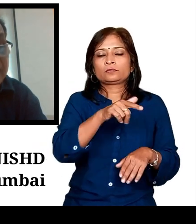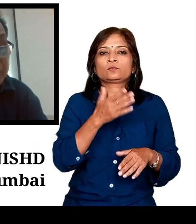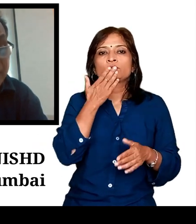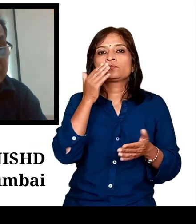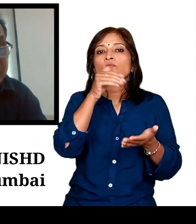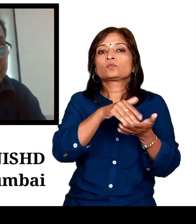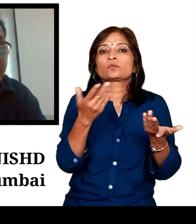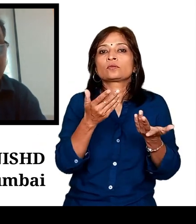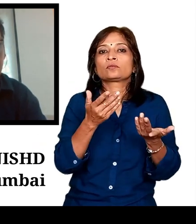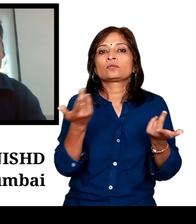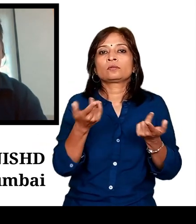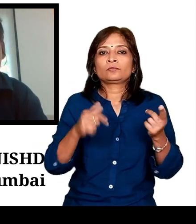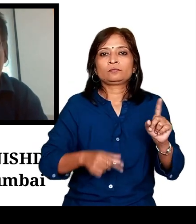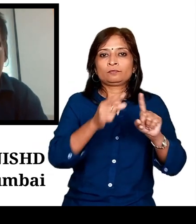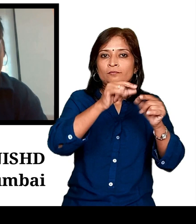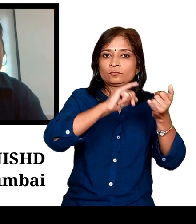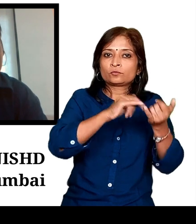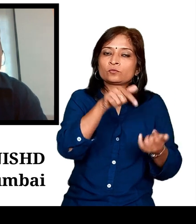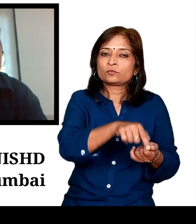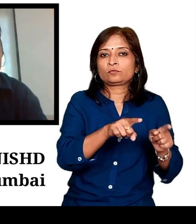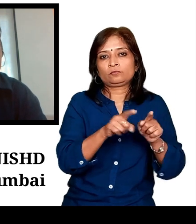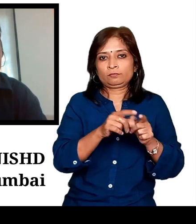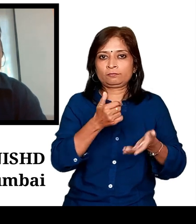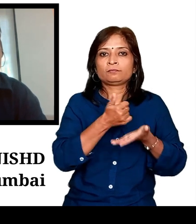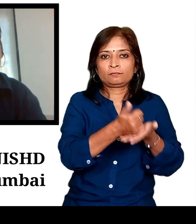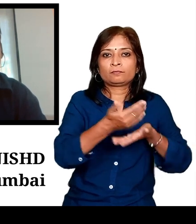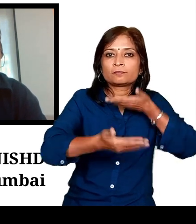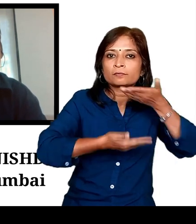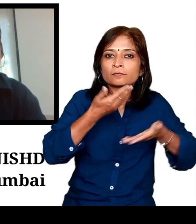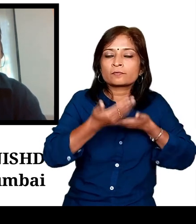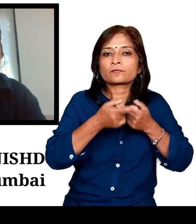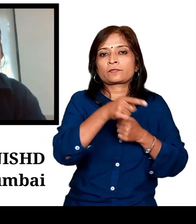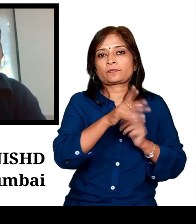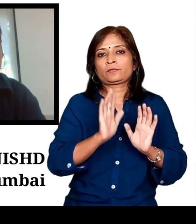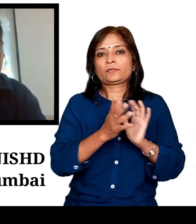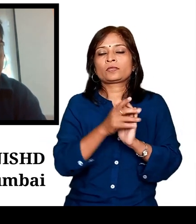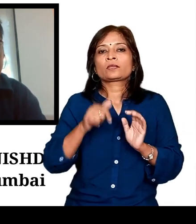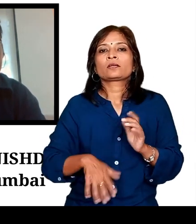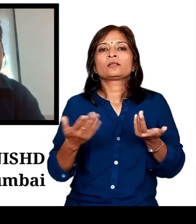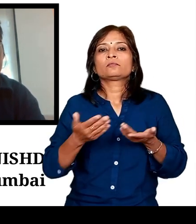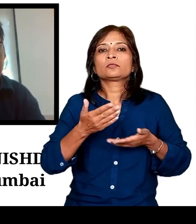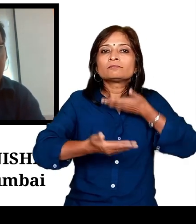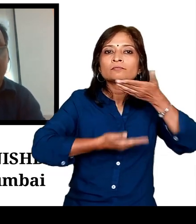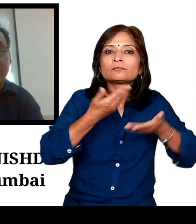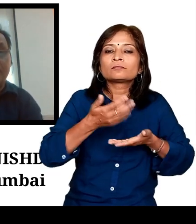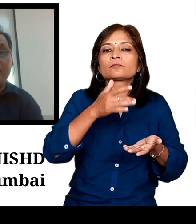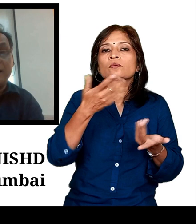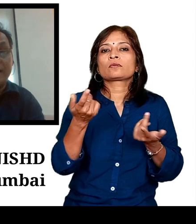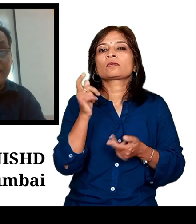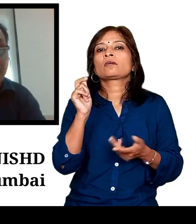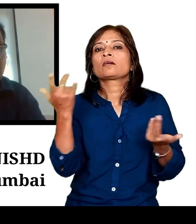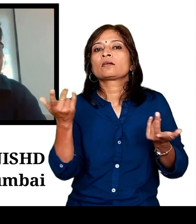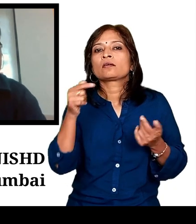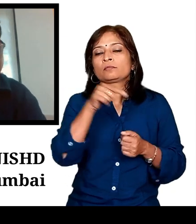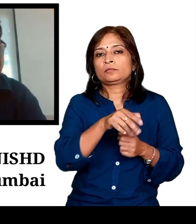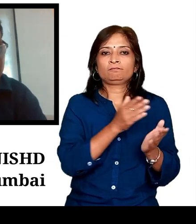स्कूल किस प्रकार की प्री स्कूल सर्विसेज हम प्रोवाइड करते हैं, तो किस प्रकार की एजुकेशन बच्चों को देना चाहिए।